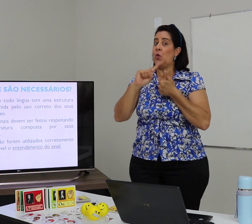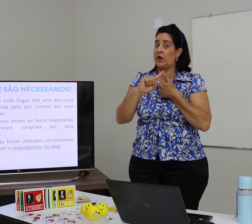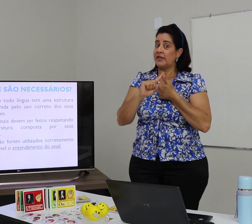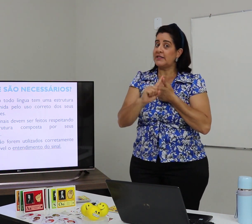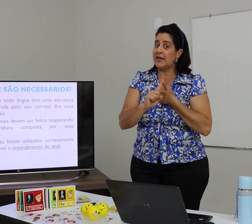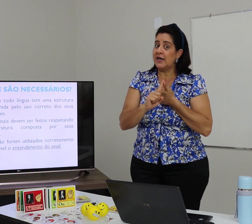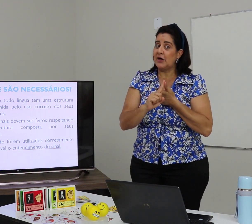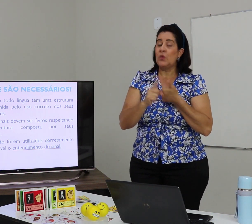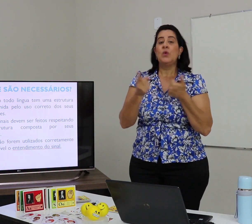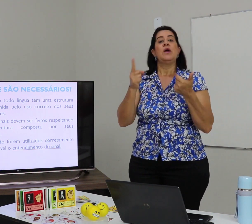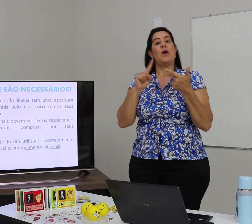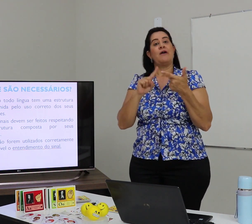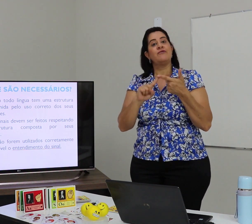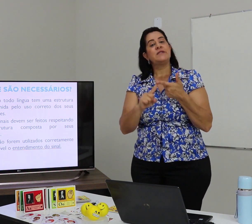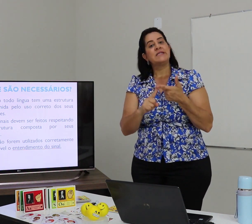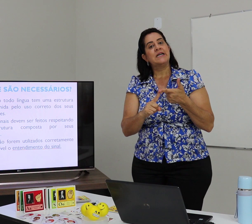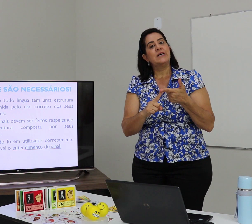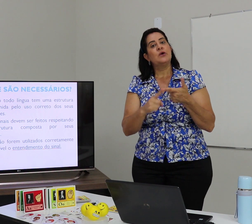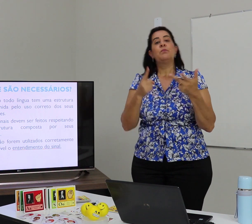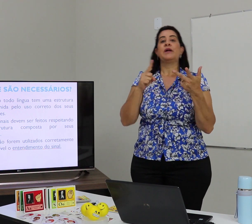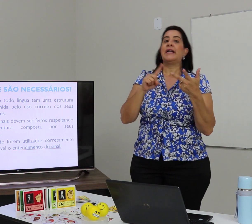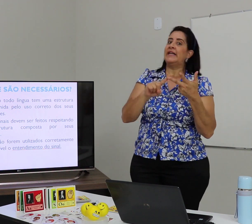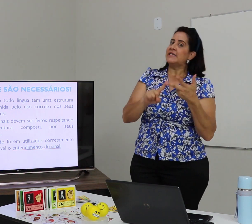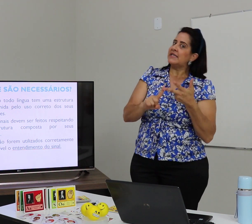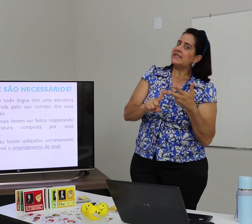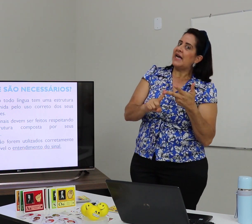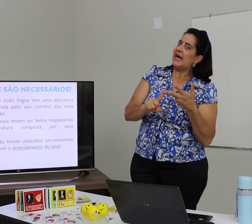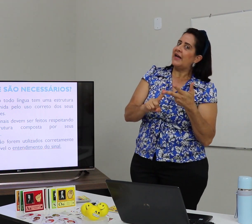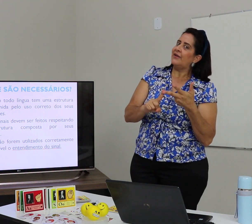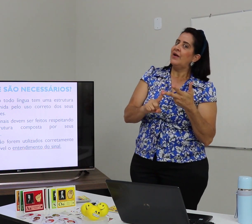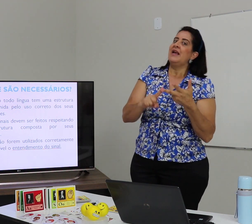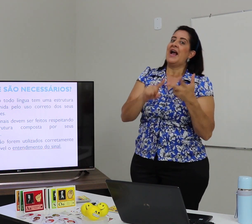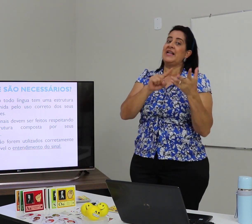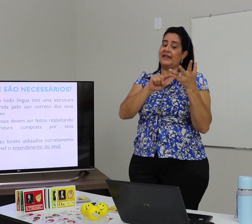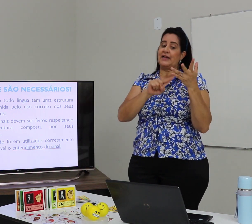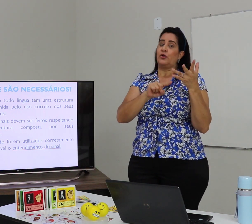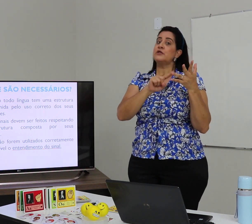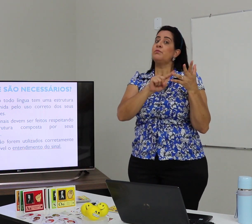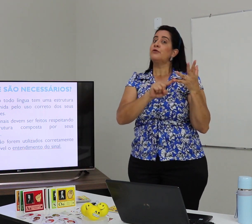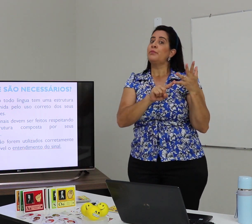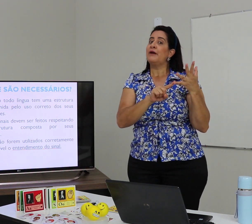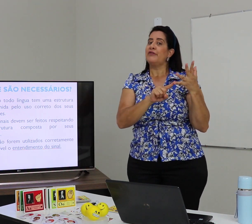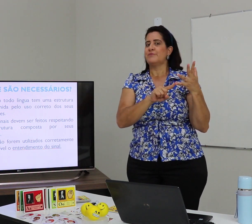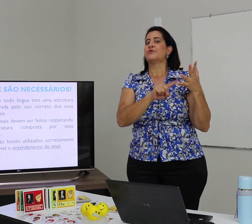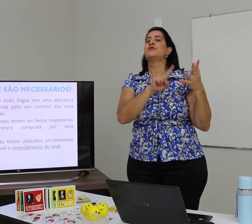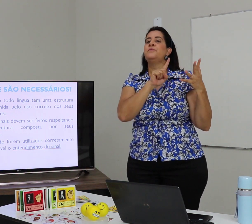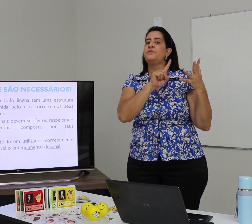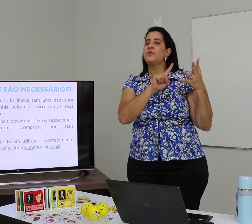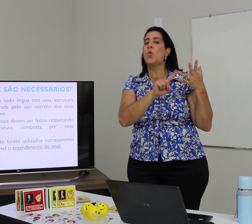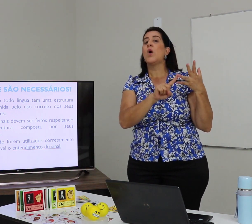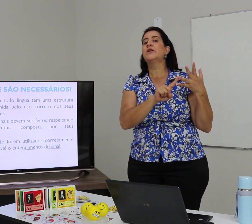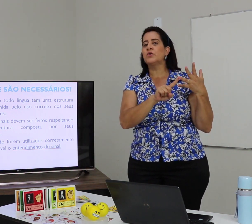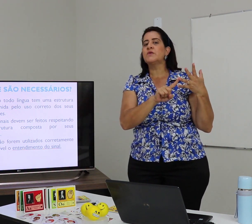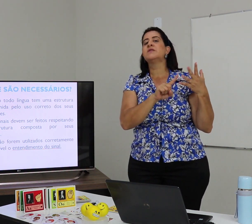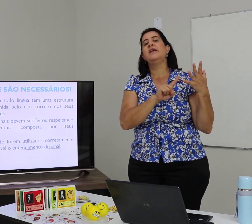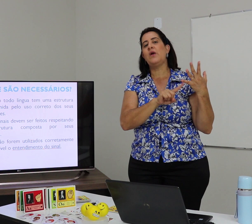que são, qual a função, por que ele é necessário. Ainda tem dois pontos para vermos. Quantos e